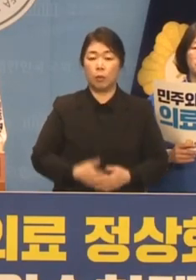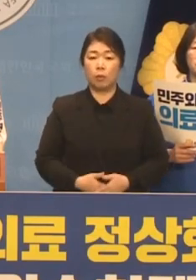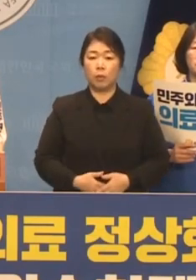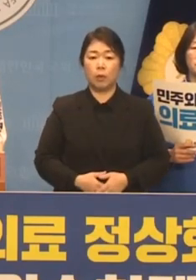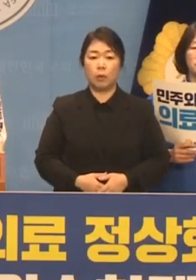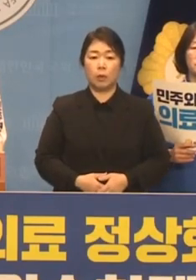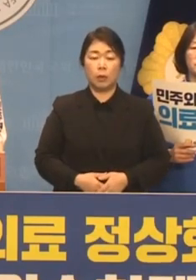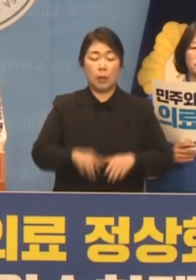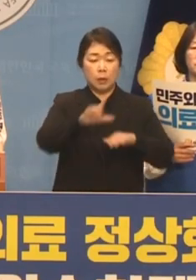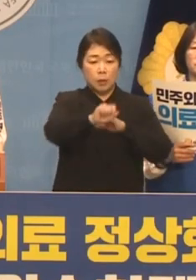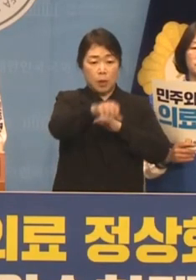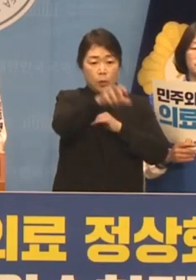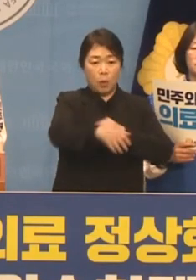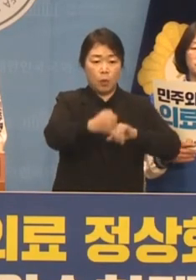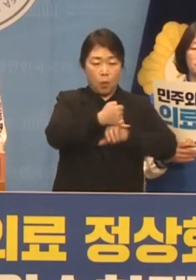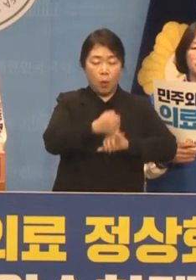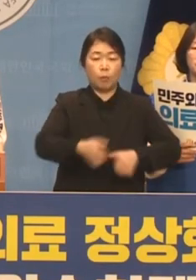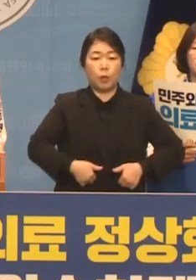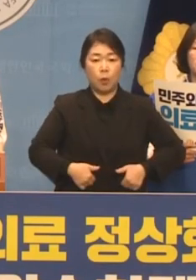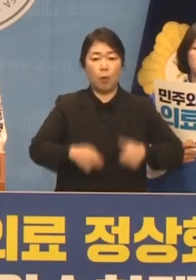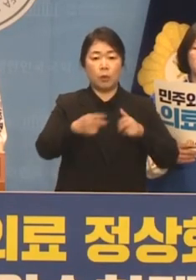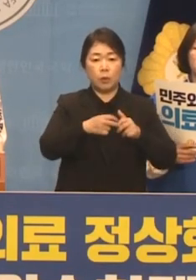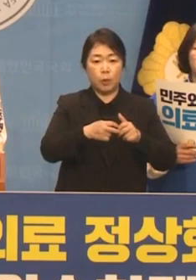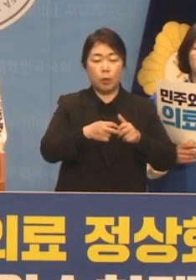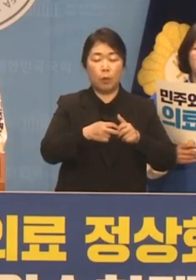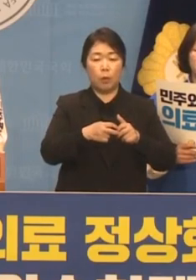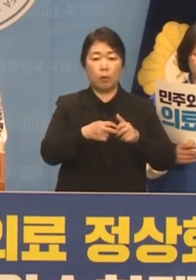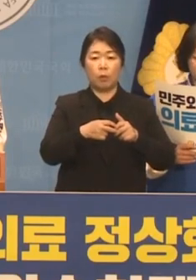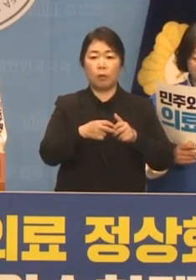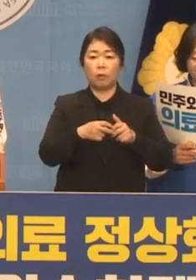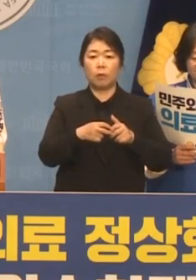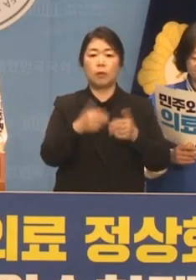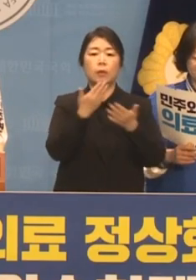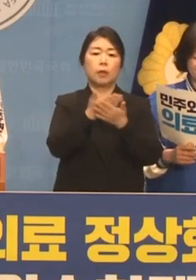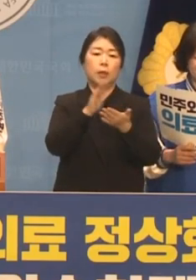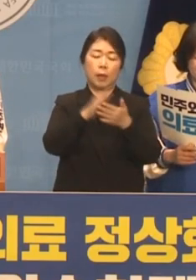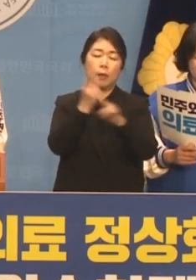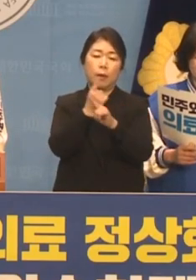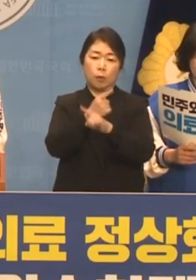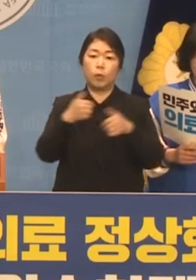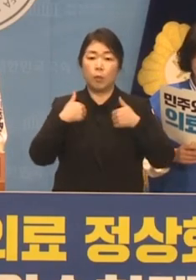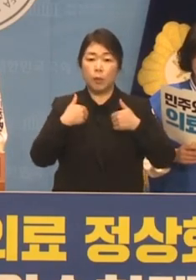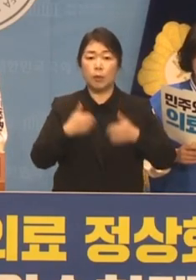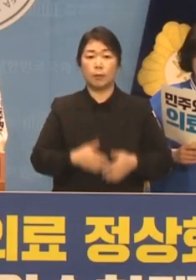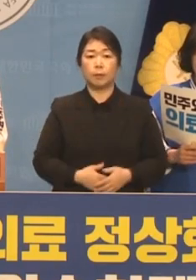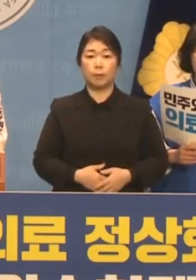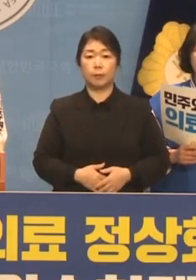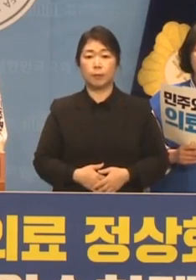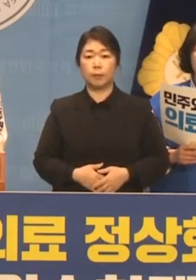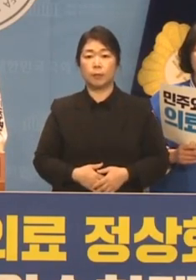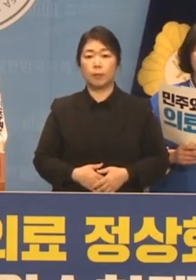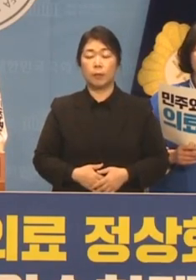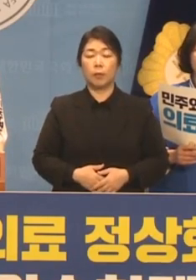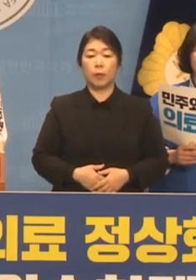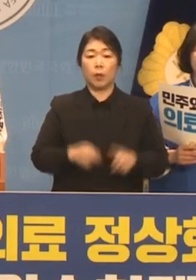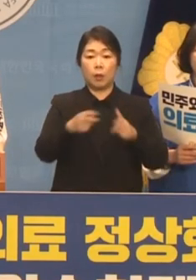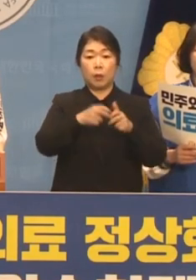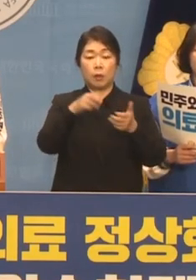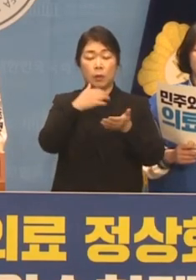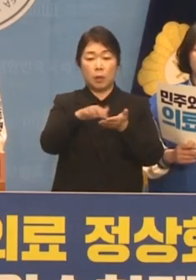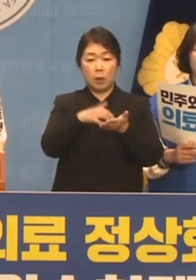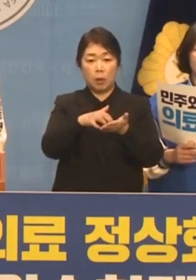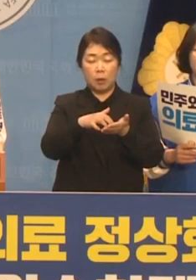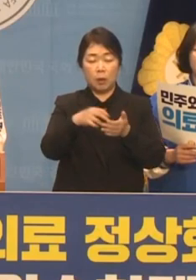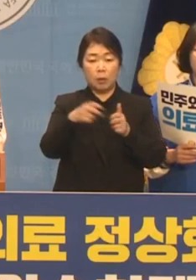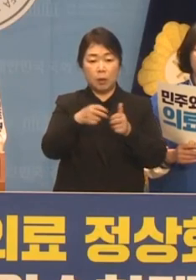살리는 의료 개혁에 다같이 몰빵 해야 합니다 의대 원분 2천명의